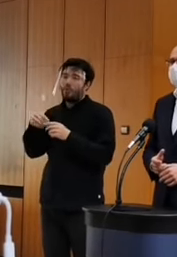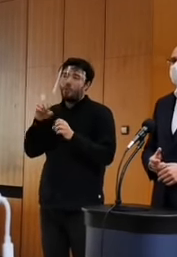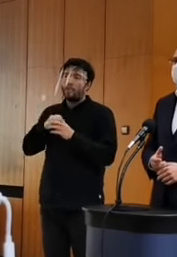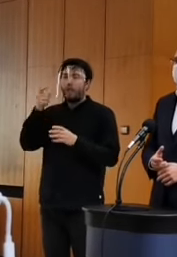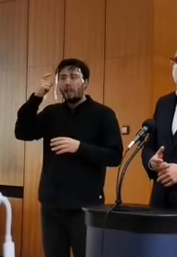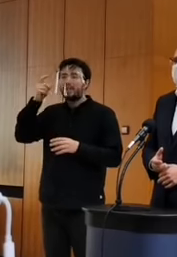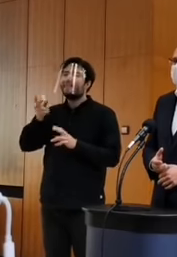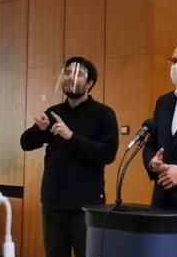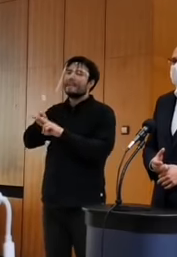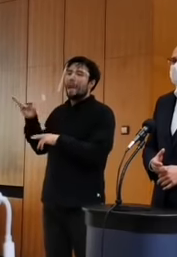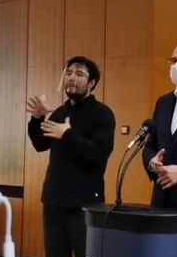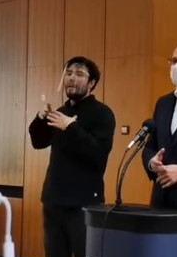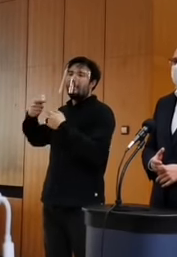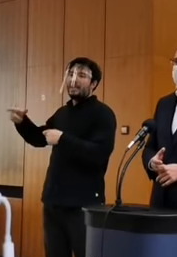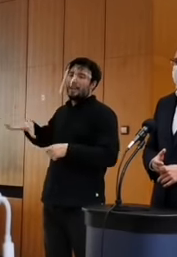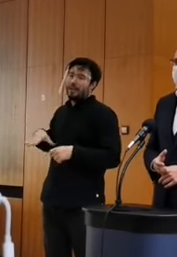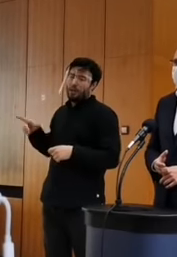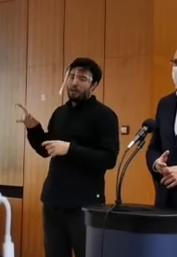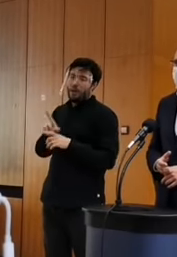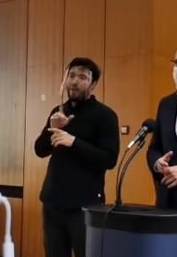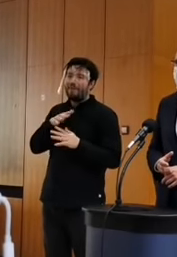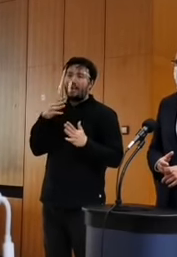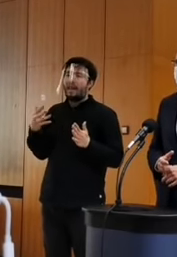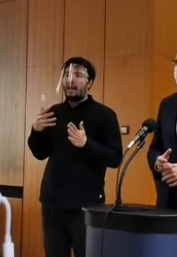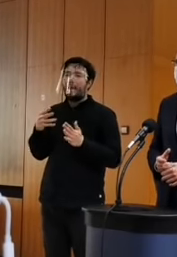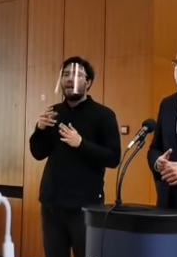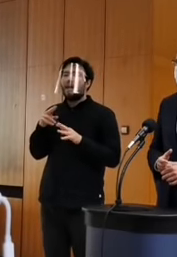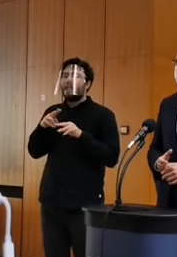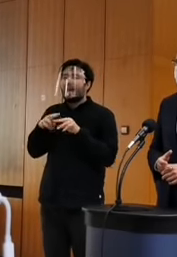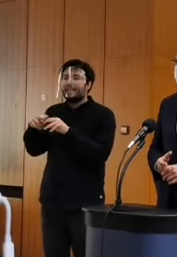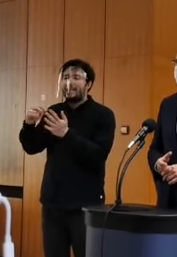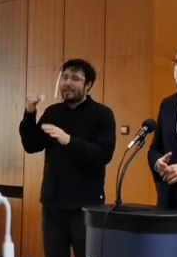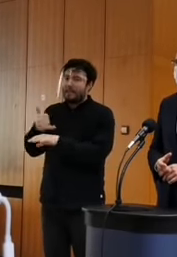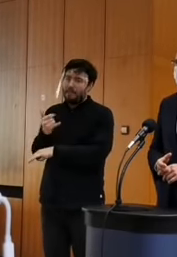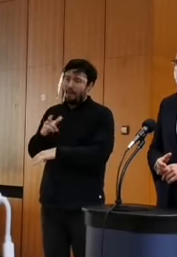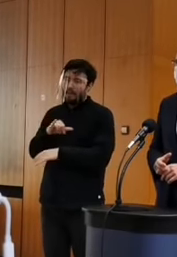vynechať prezidentku by bola veľká taktická chyba. Ako na toto všetko